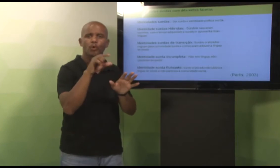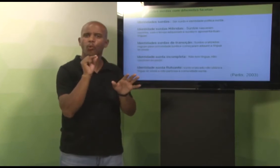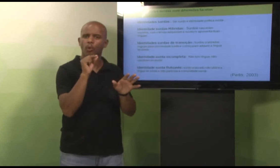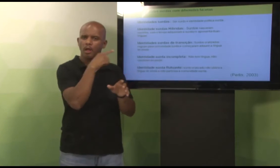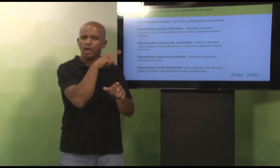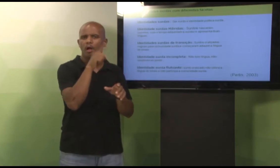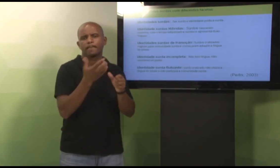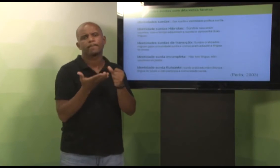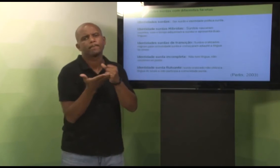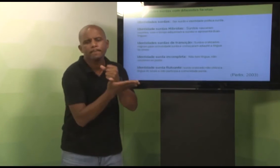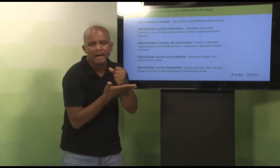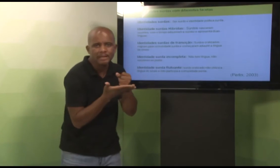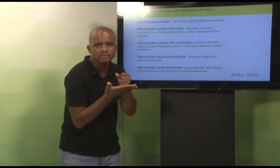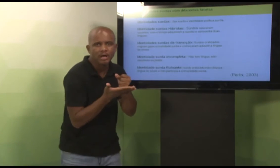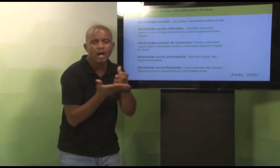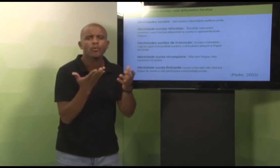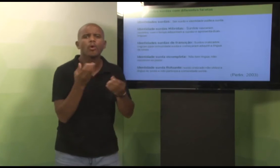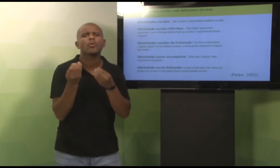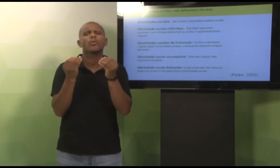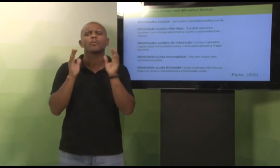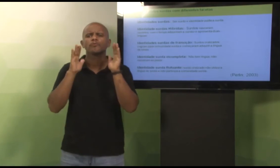pessoas, às identidades individuais.